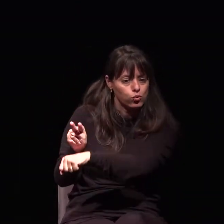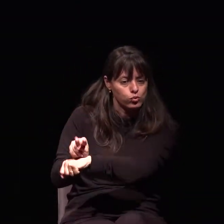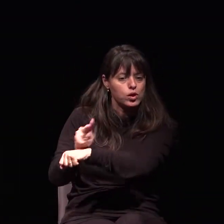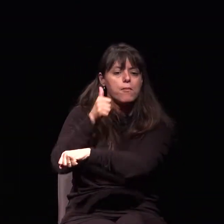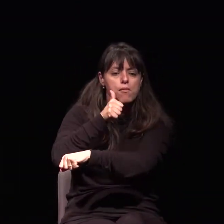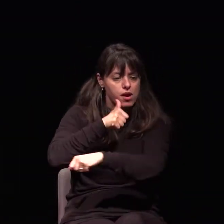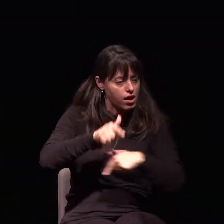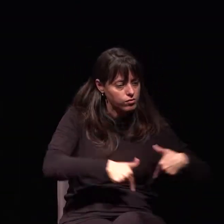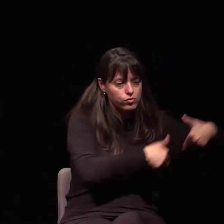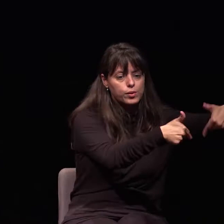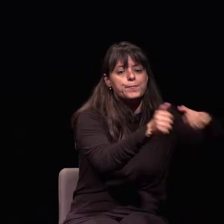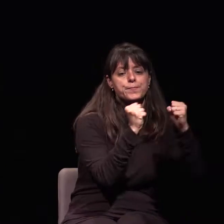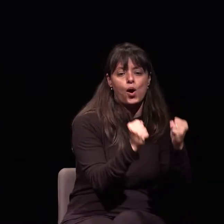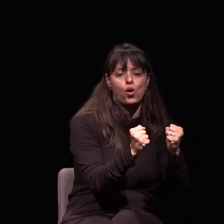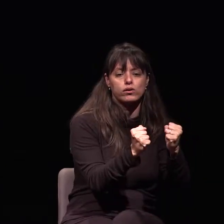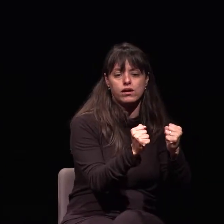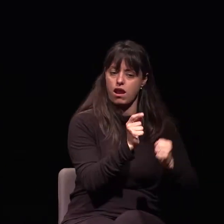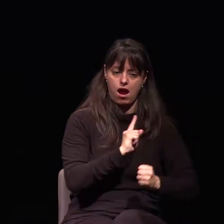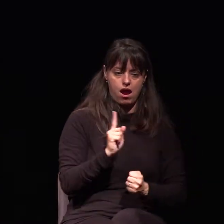Então,